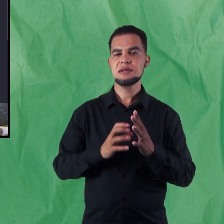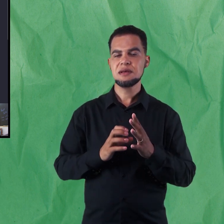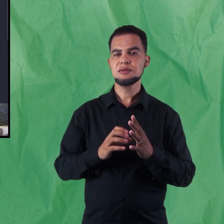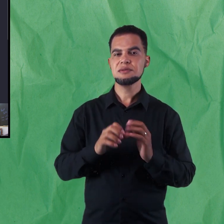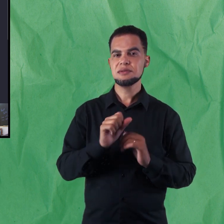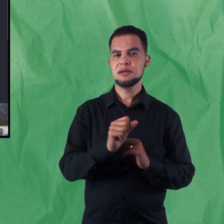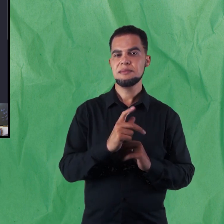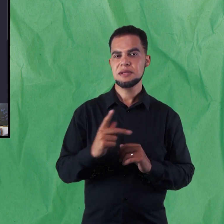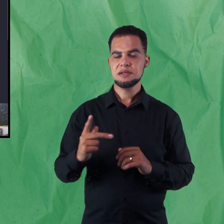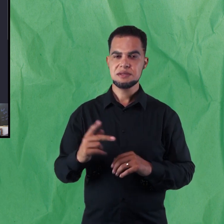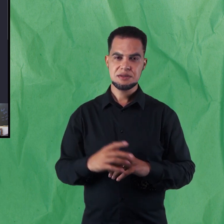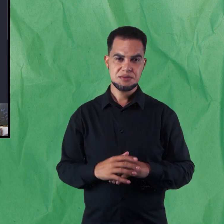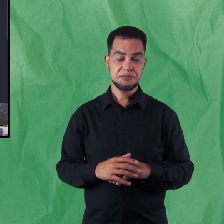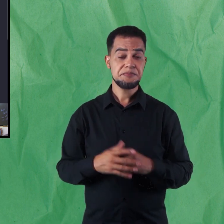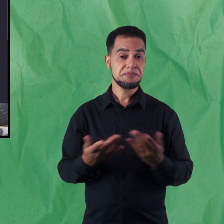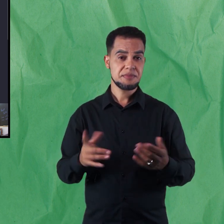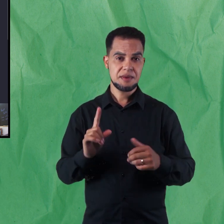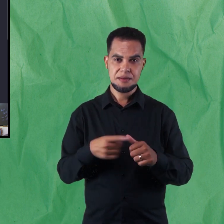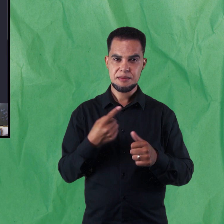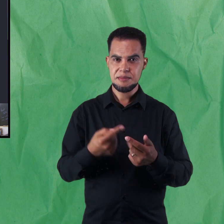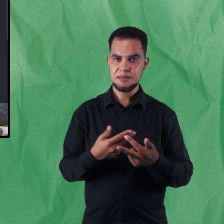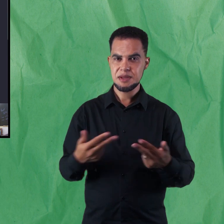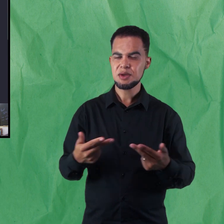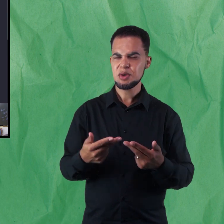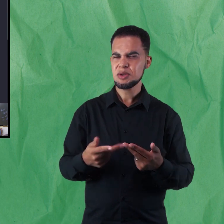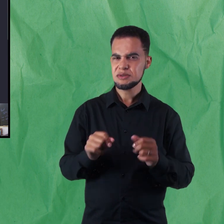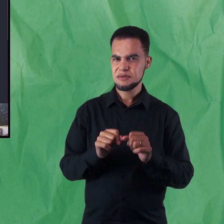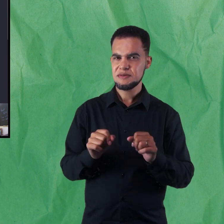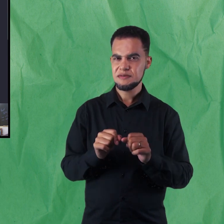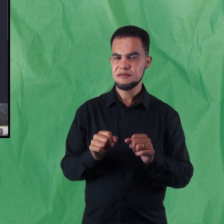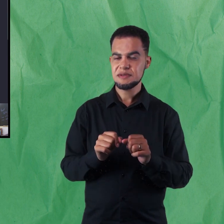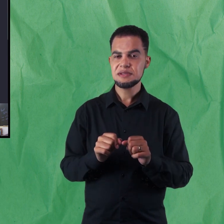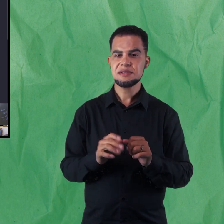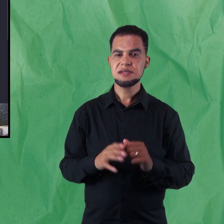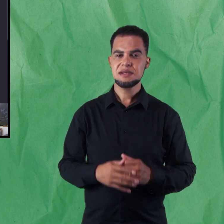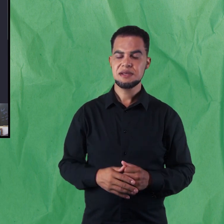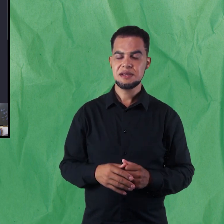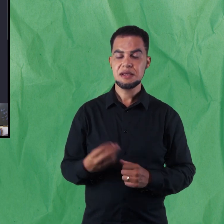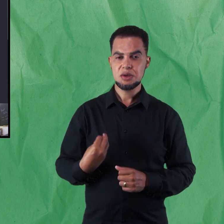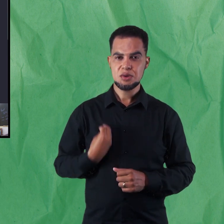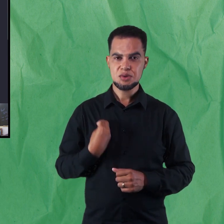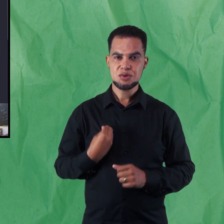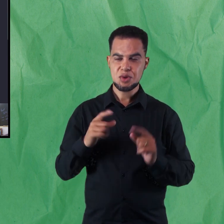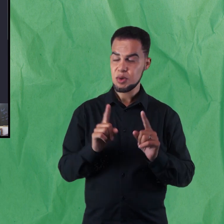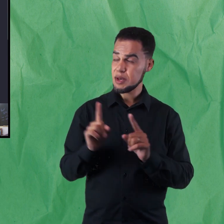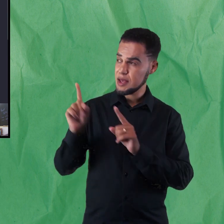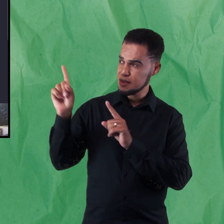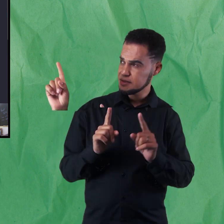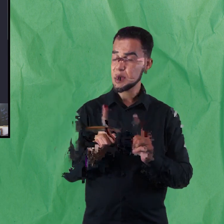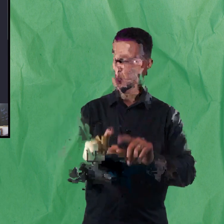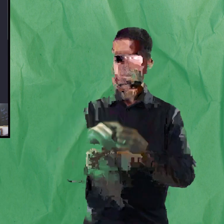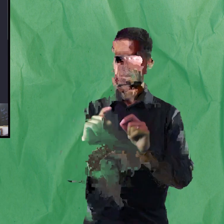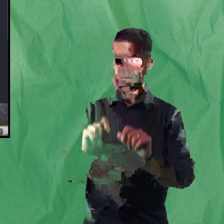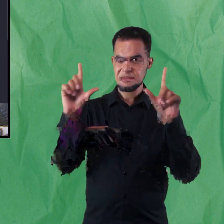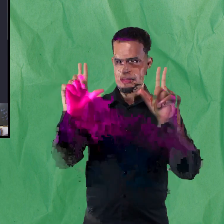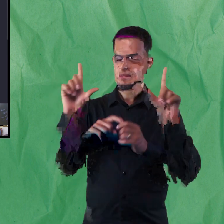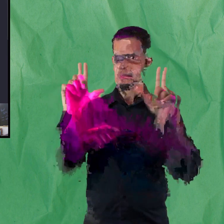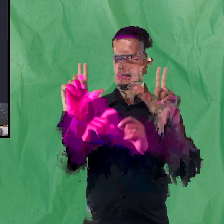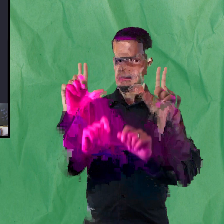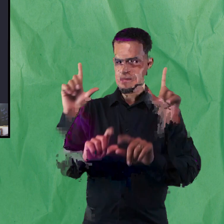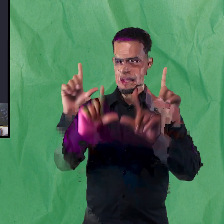através da nossa aplicação. Então a primeira coisa que eu vou estar fazendo, eu estou aqui na Sign In novamente, né, voltamos lá para a nossa